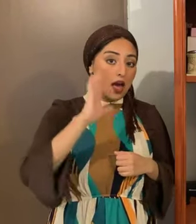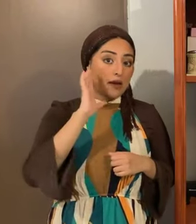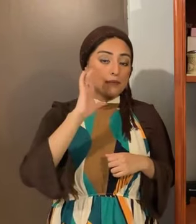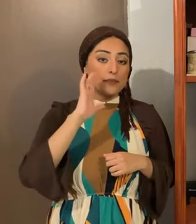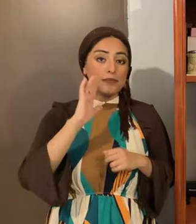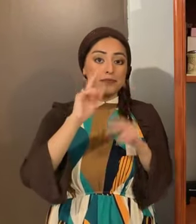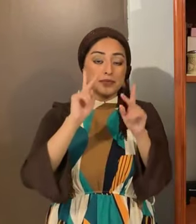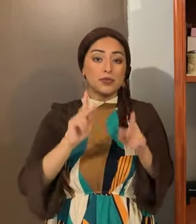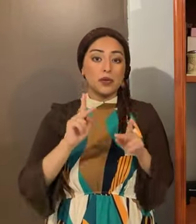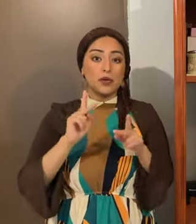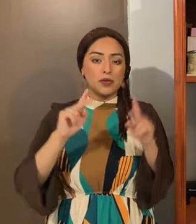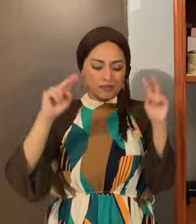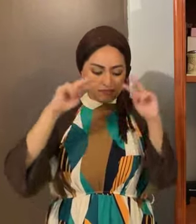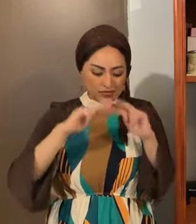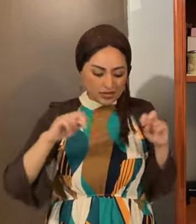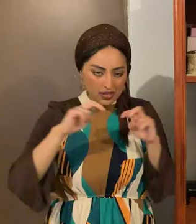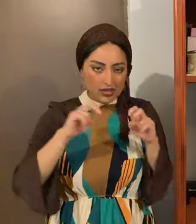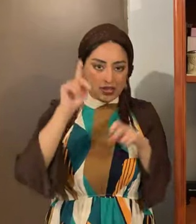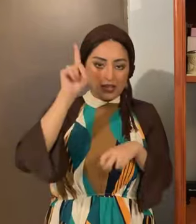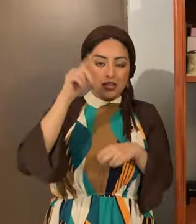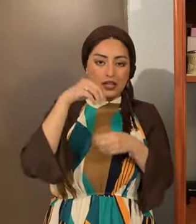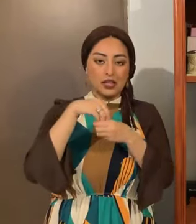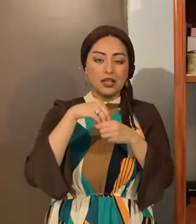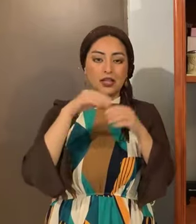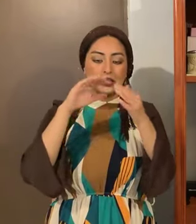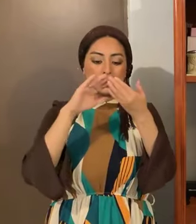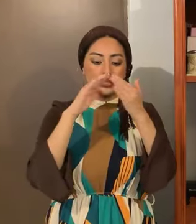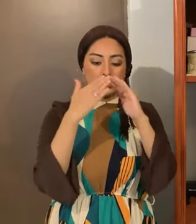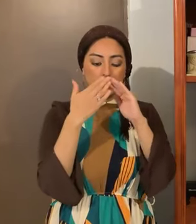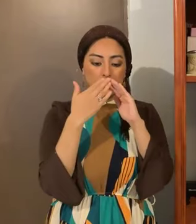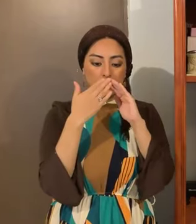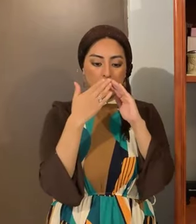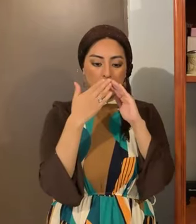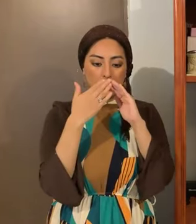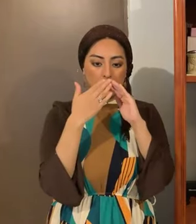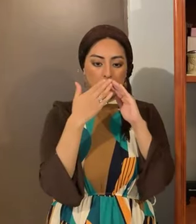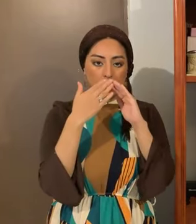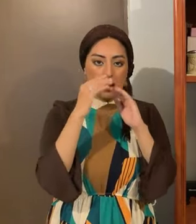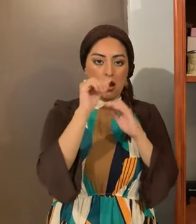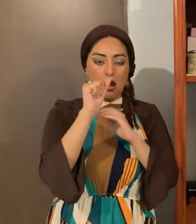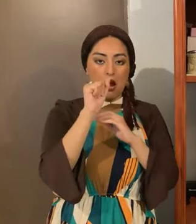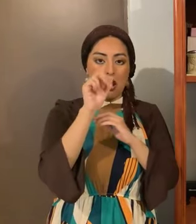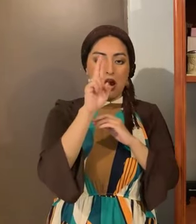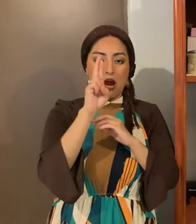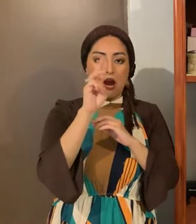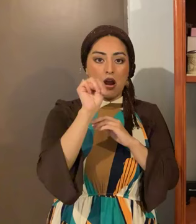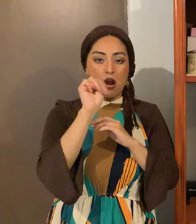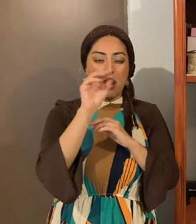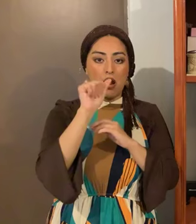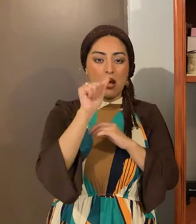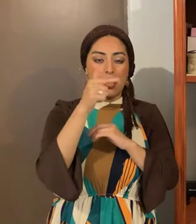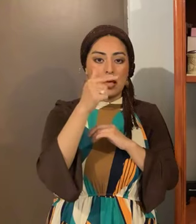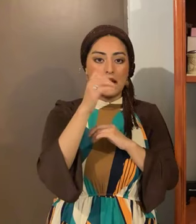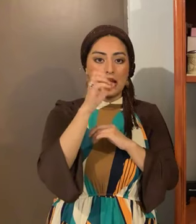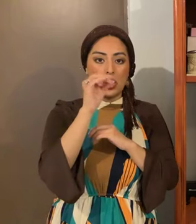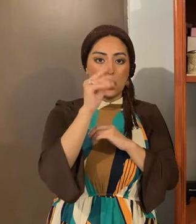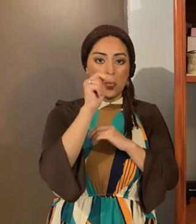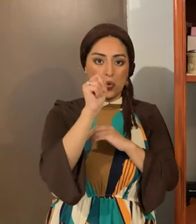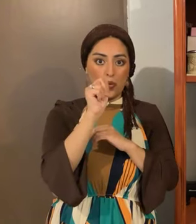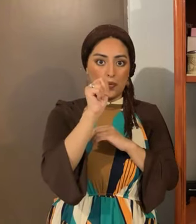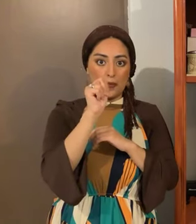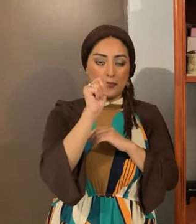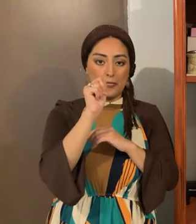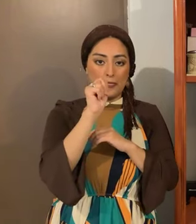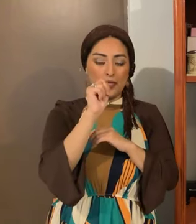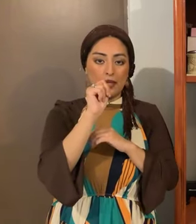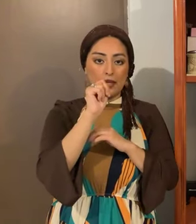hicieron relativamente recientes en la ciudad de Har Megiddo, o como se le conoce, Armagedón al día de